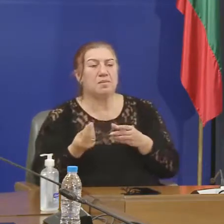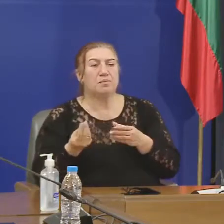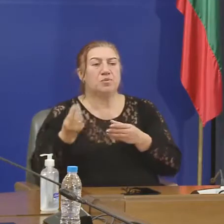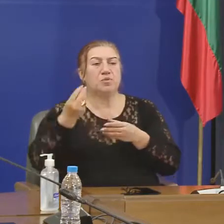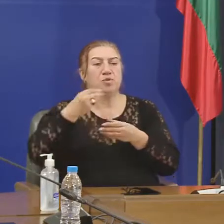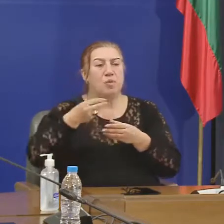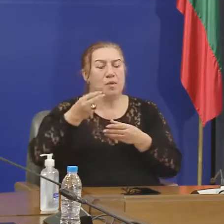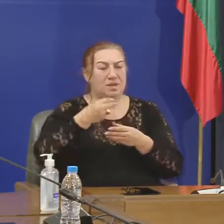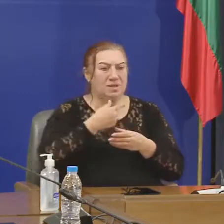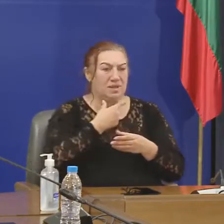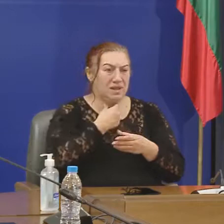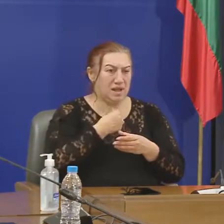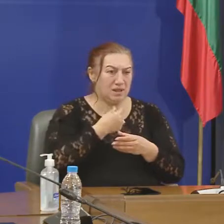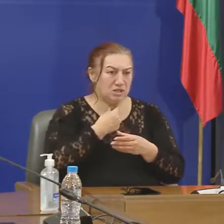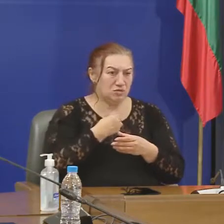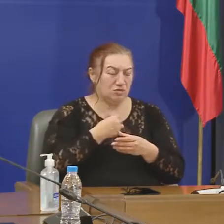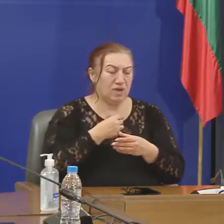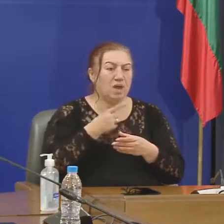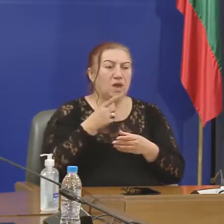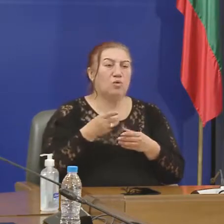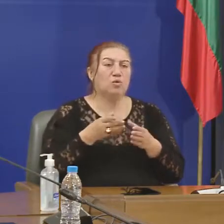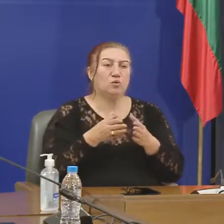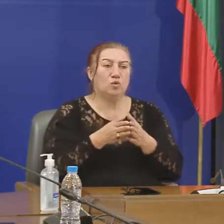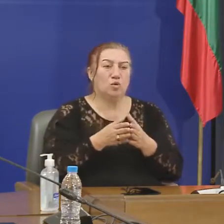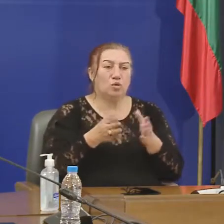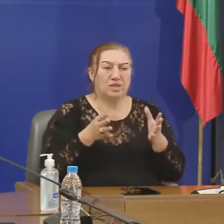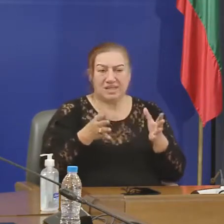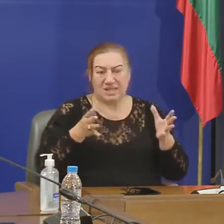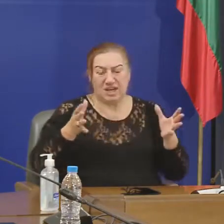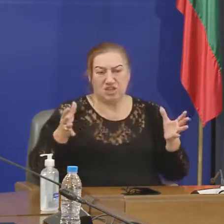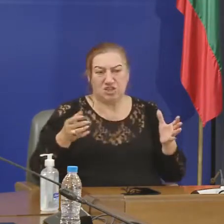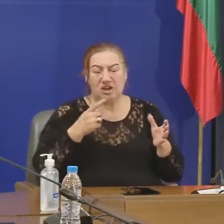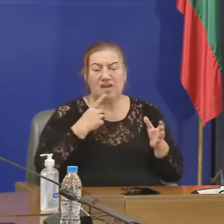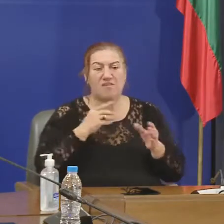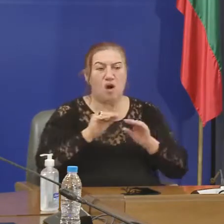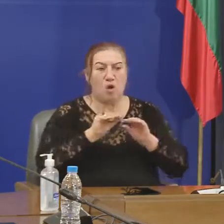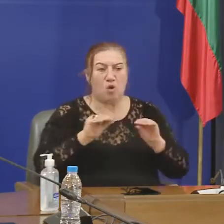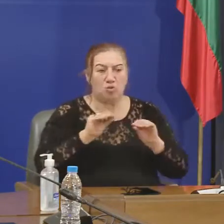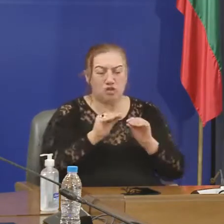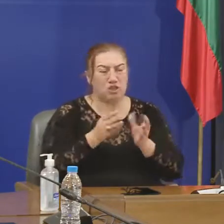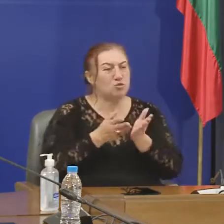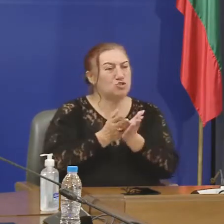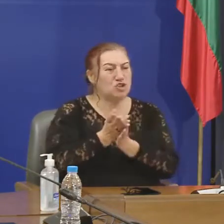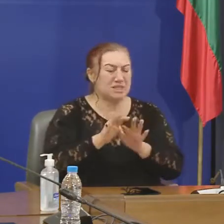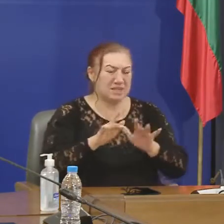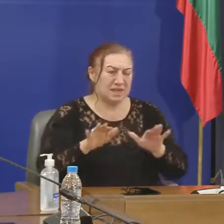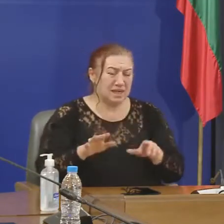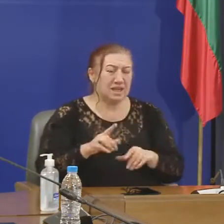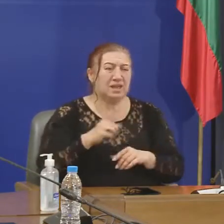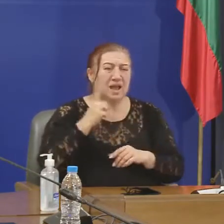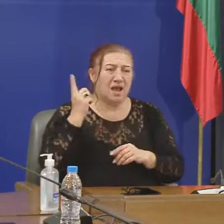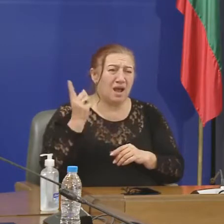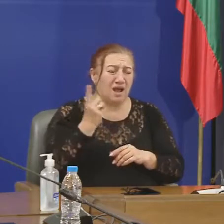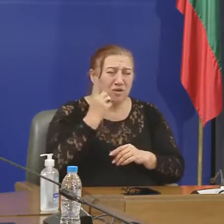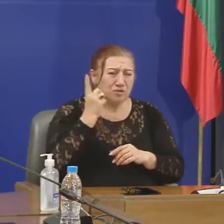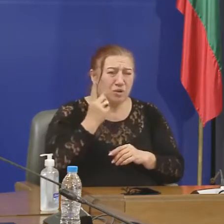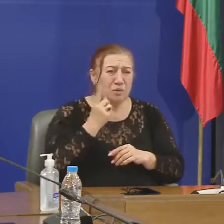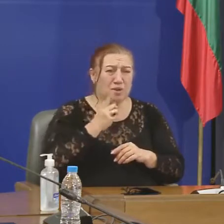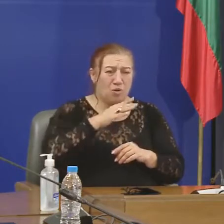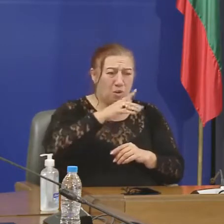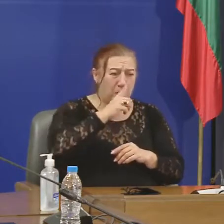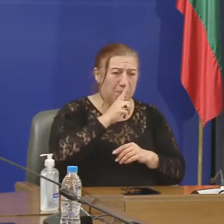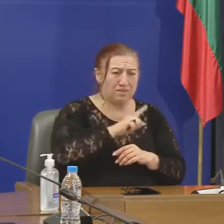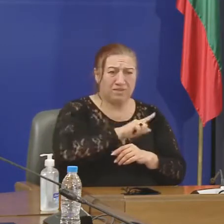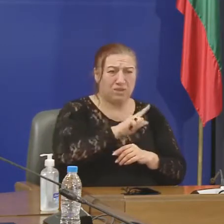към допълнителни класове, които да се разширява това обучение в електронна среда, особено пък за начален етап е с